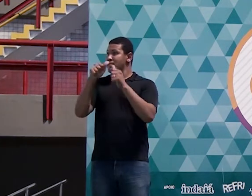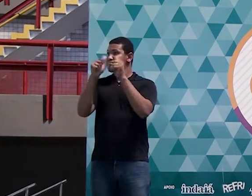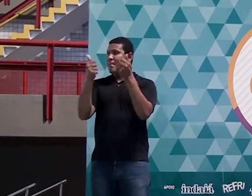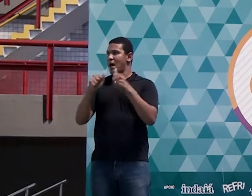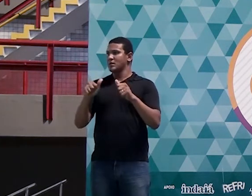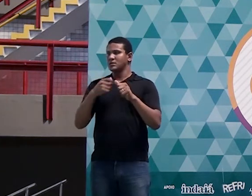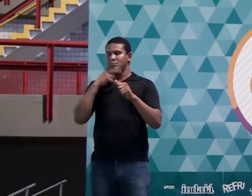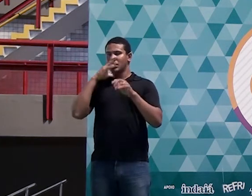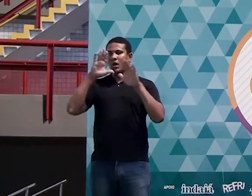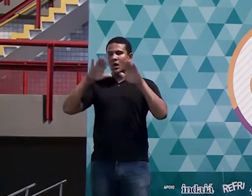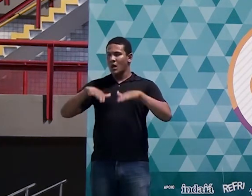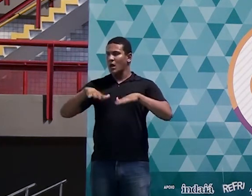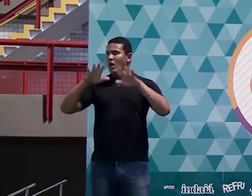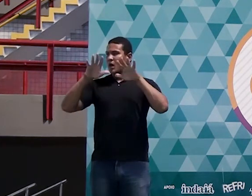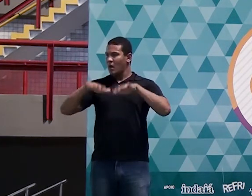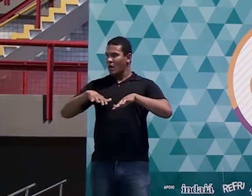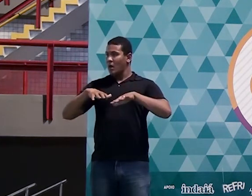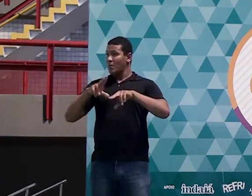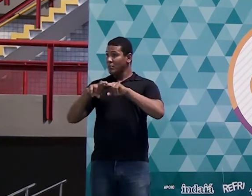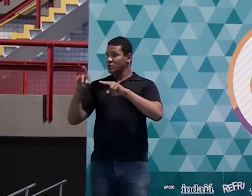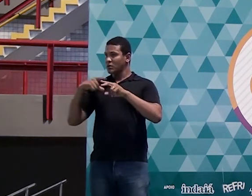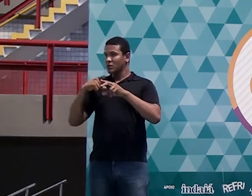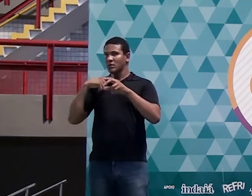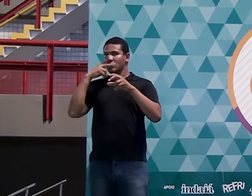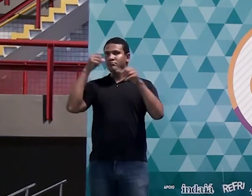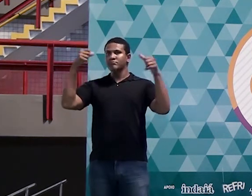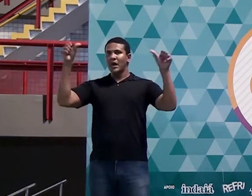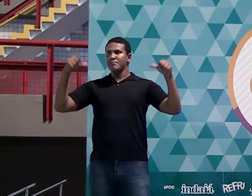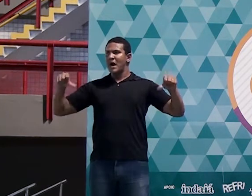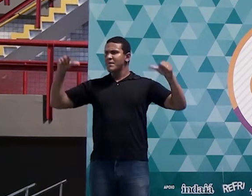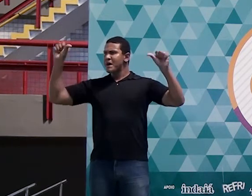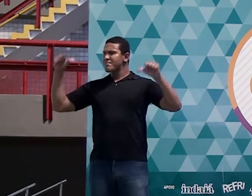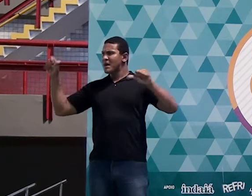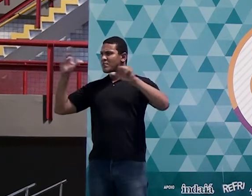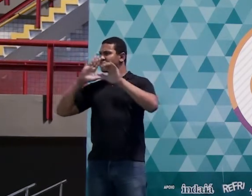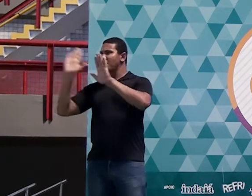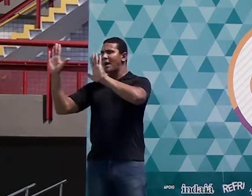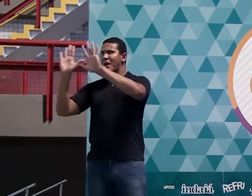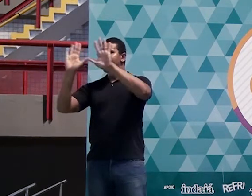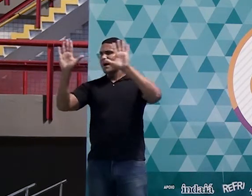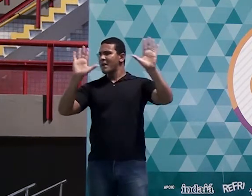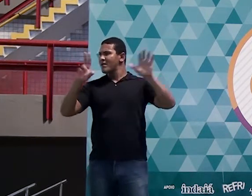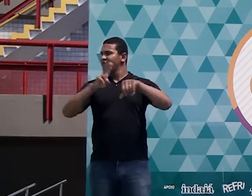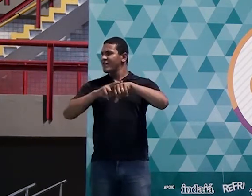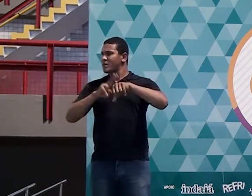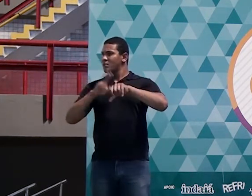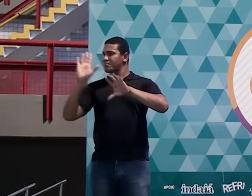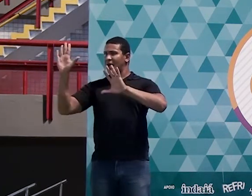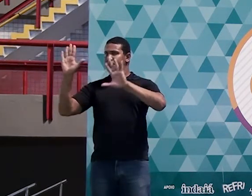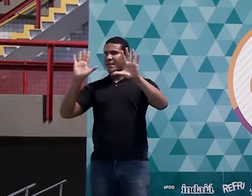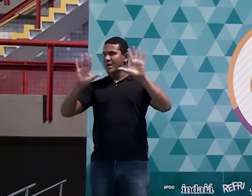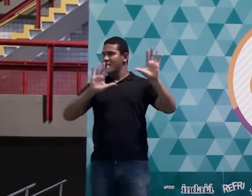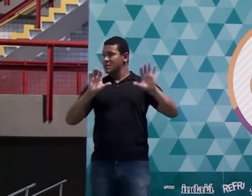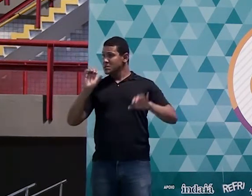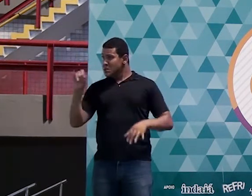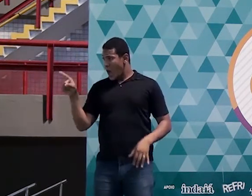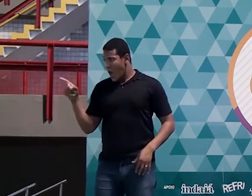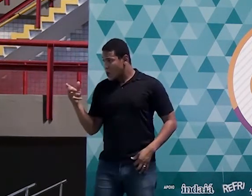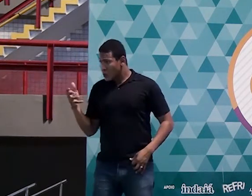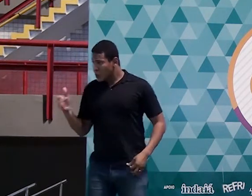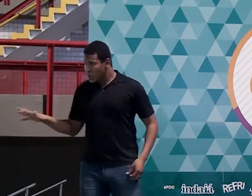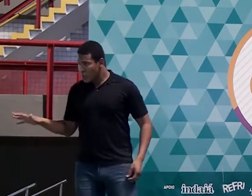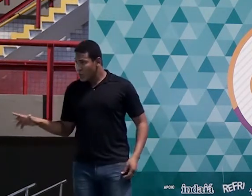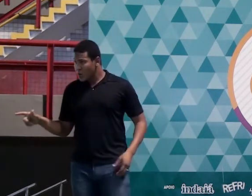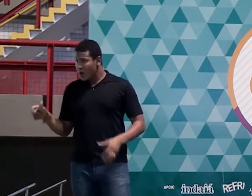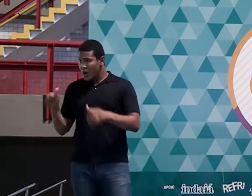a colocar os vitrais na igreja. Tá certo? Quem adotava o não uso de imagens